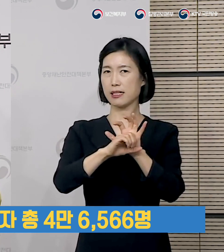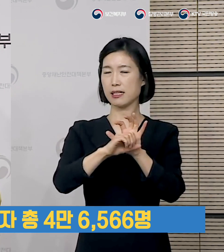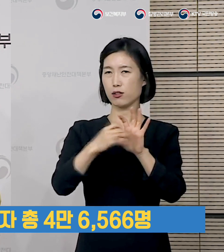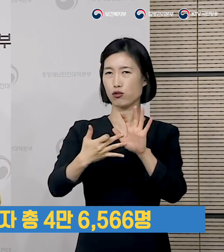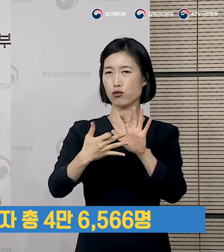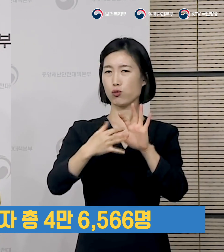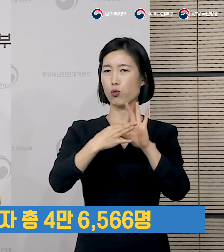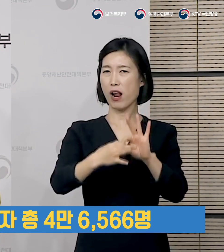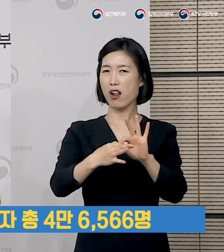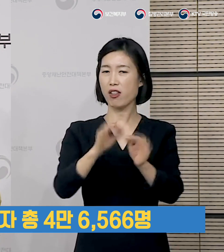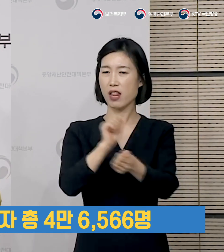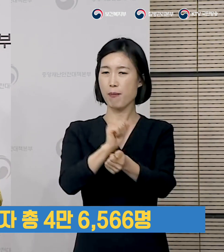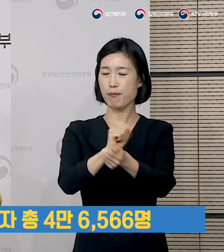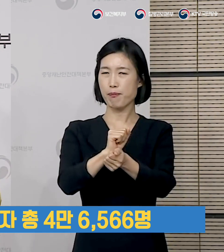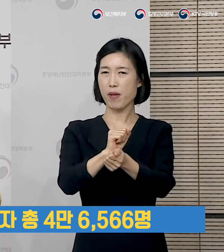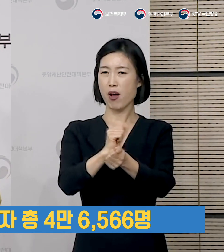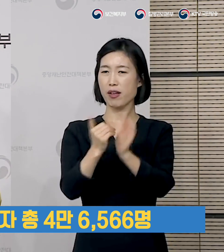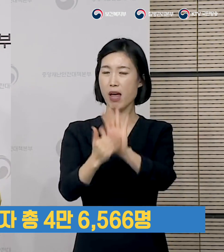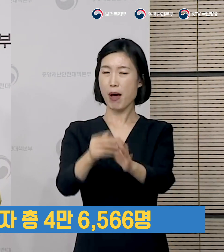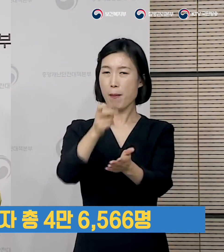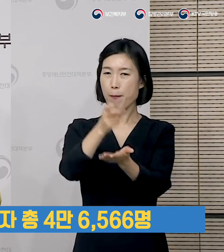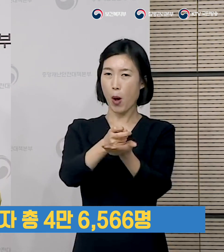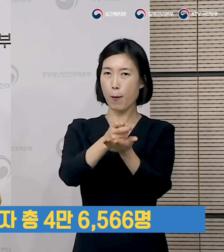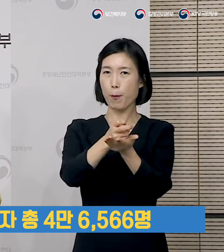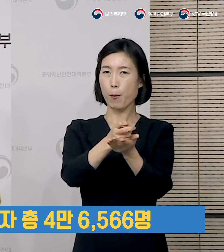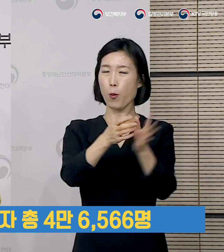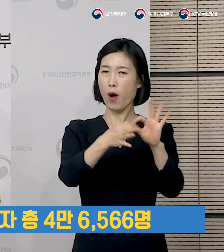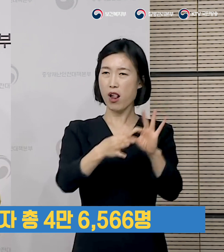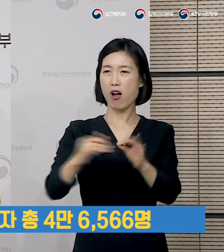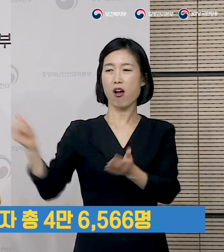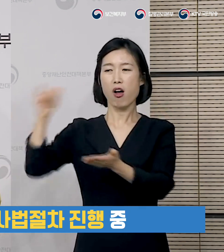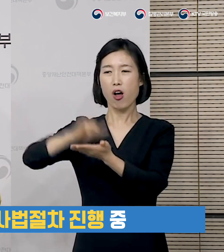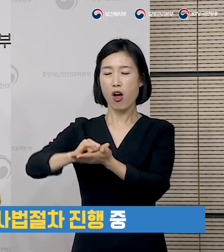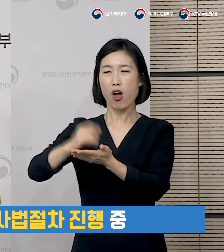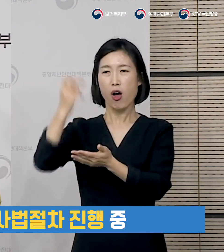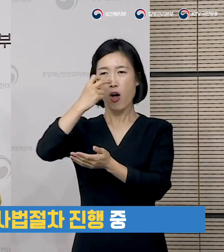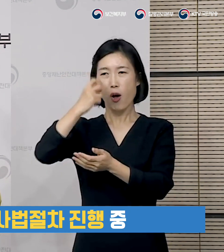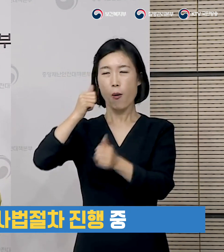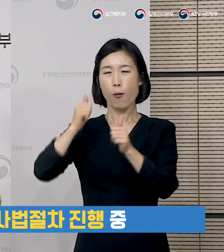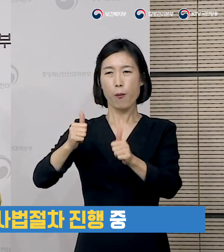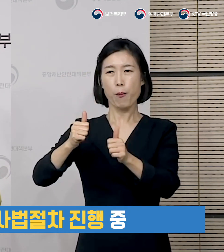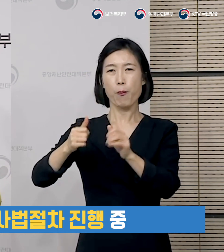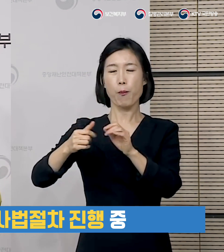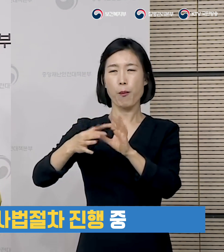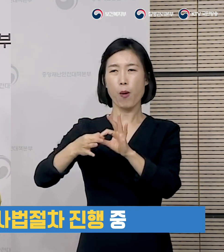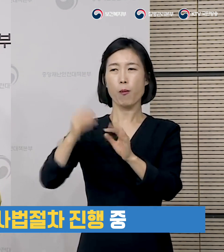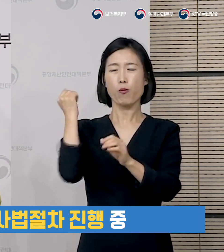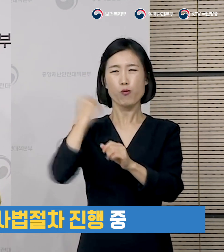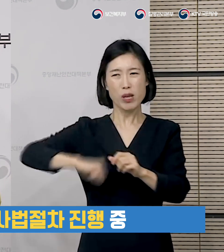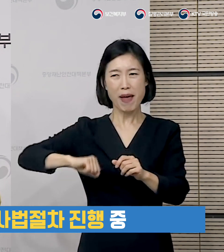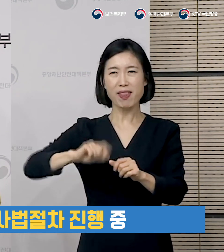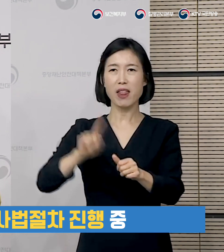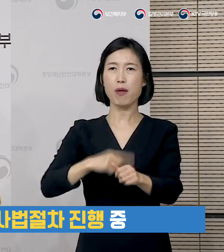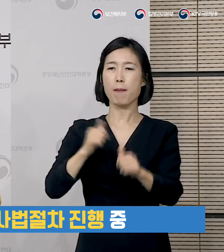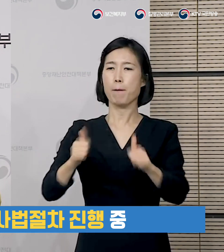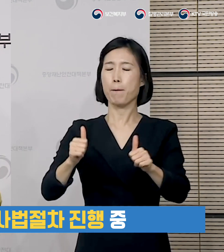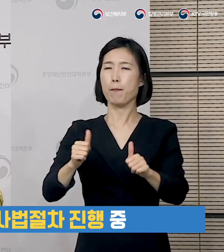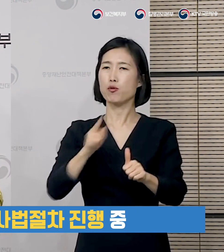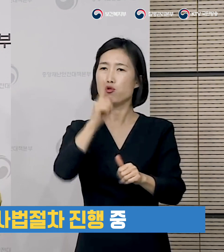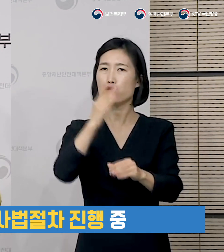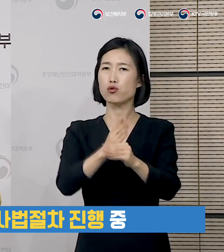코로나19 관련해서 감염병 예방법이나 검역법 위반으로 이제 사법 처리 절차를 밟고 있는